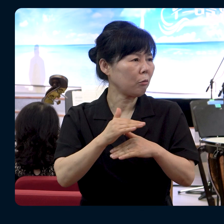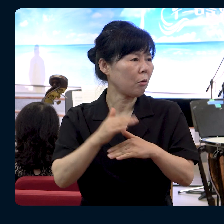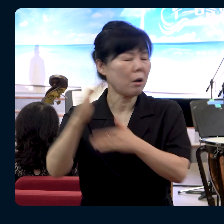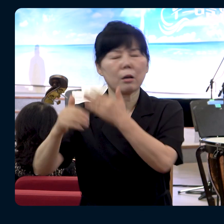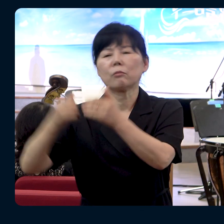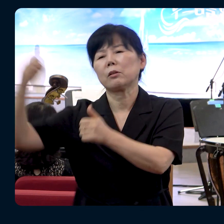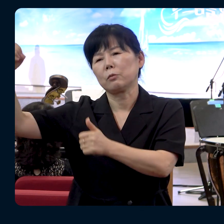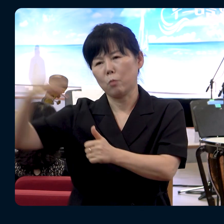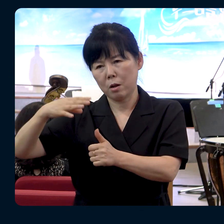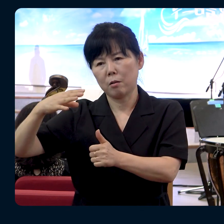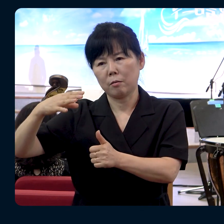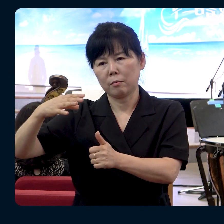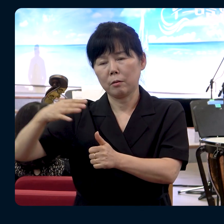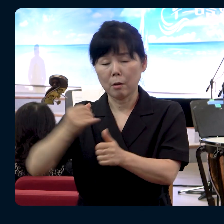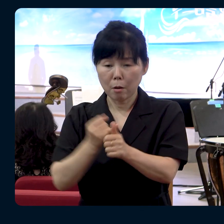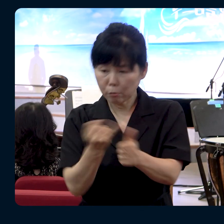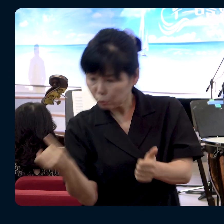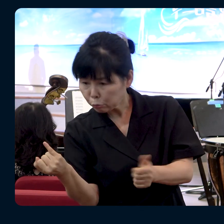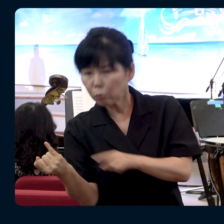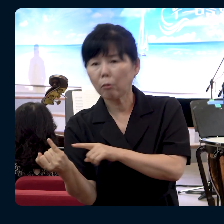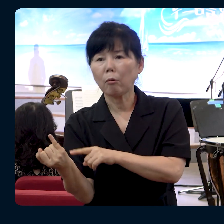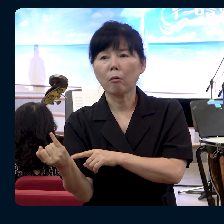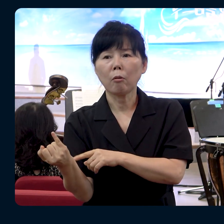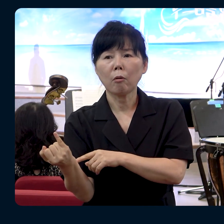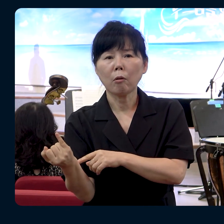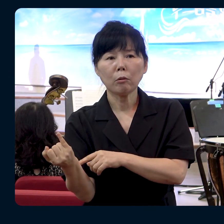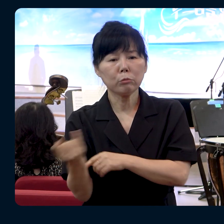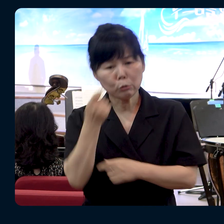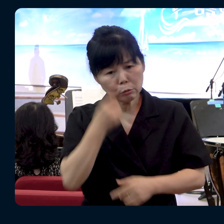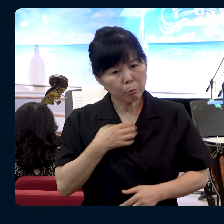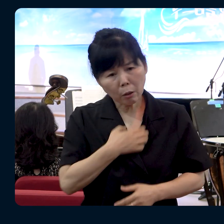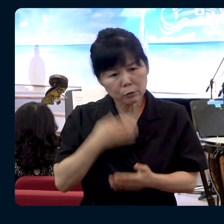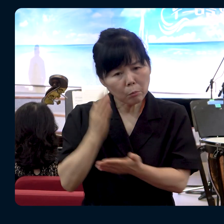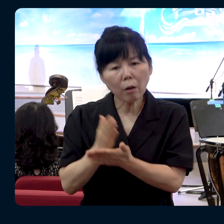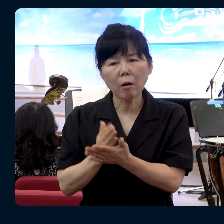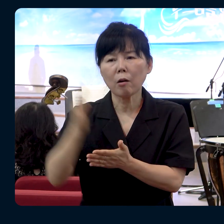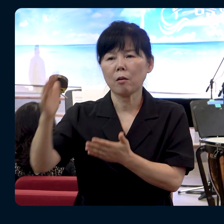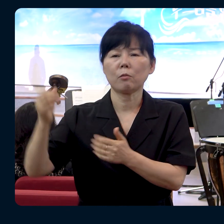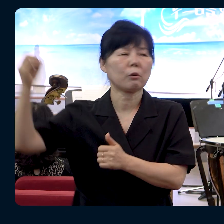거죠. 자기 아내가 죽었는데도 슬퍼하지 말라라고 말하는 거죠.